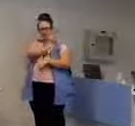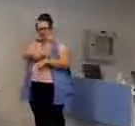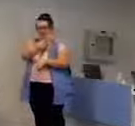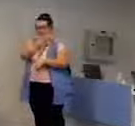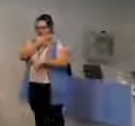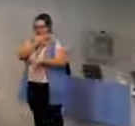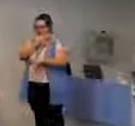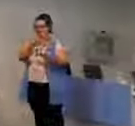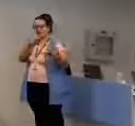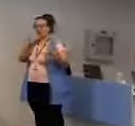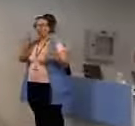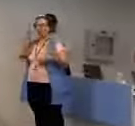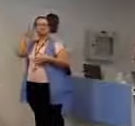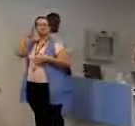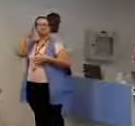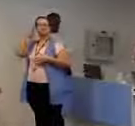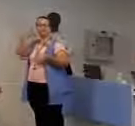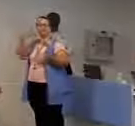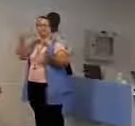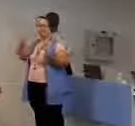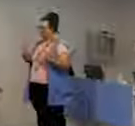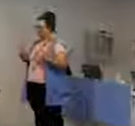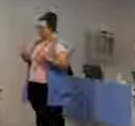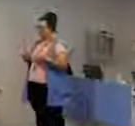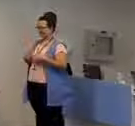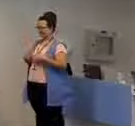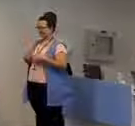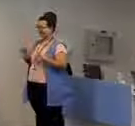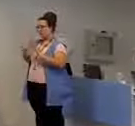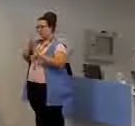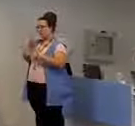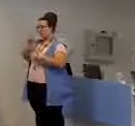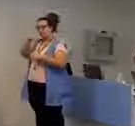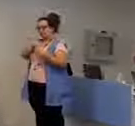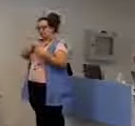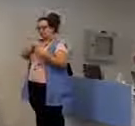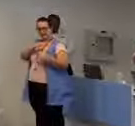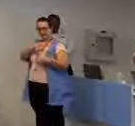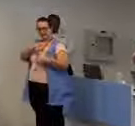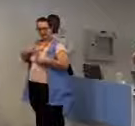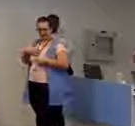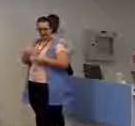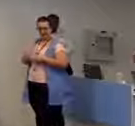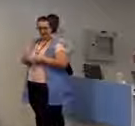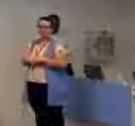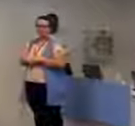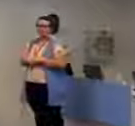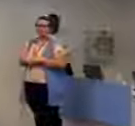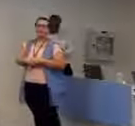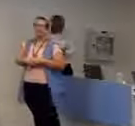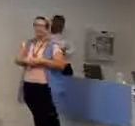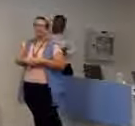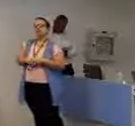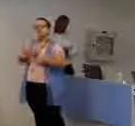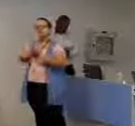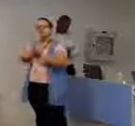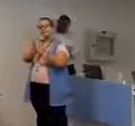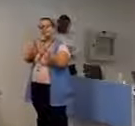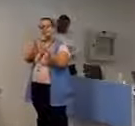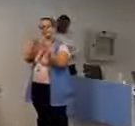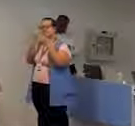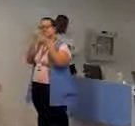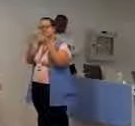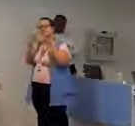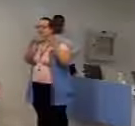vai nos presentear aí com uma palestra para a nossa semana, tá ok, gente? Procure prestar bastante